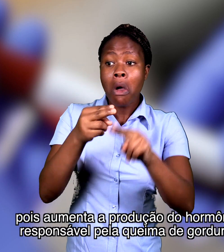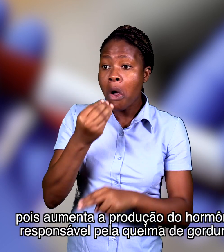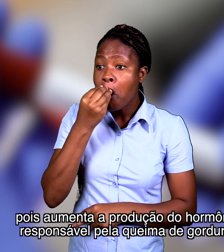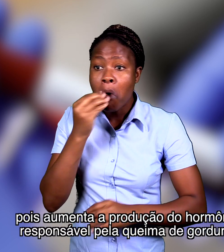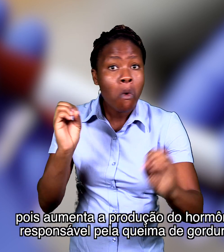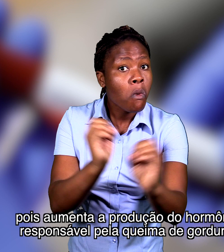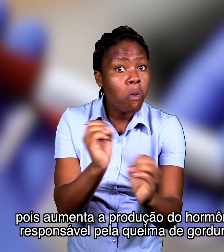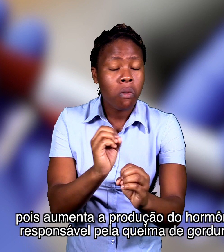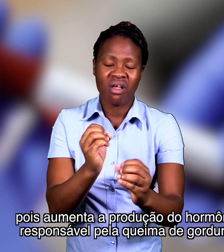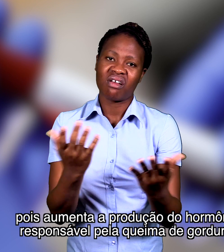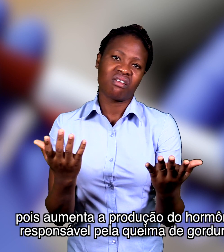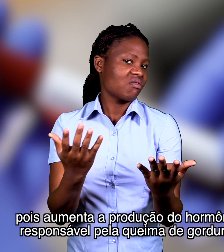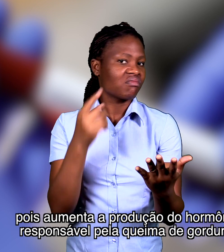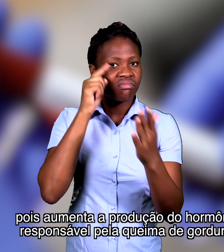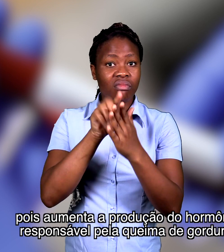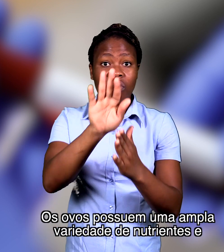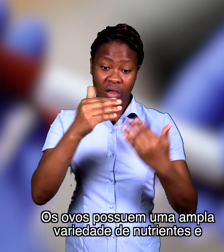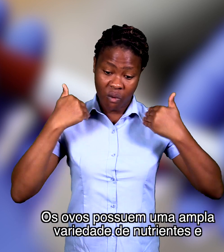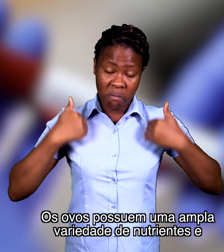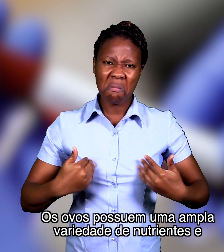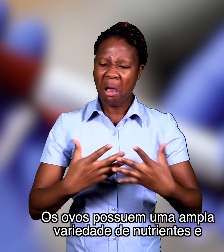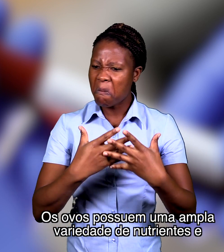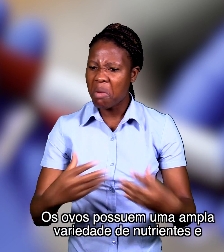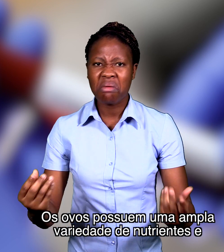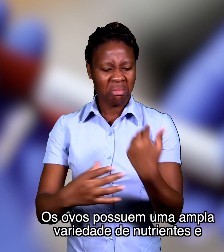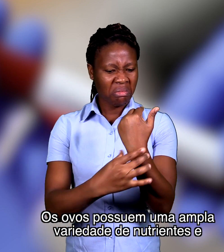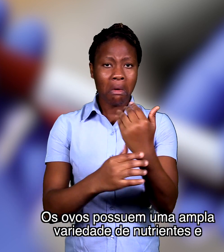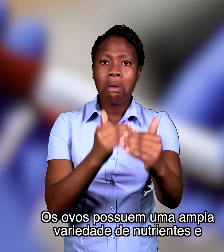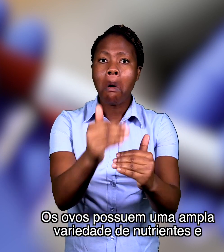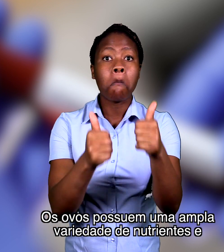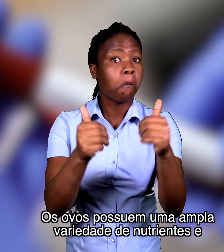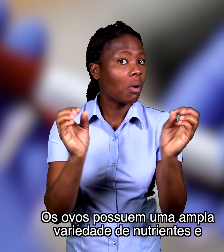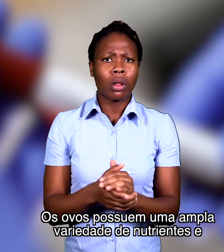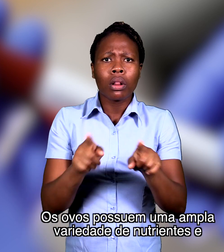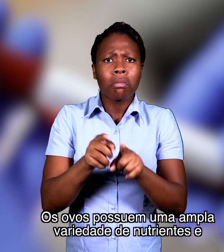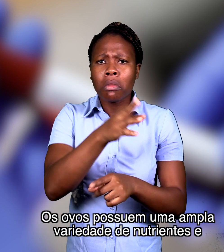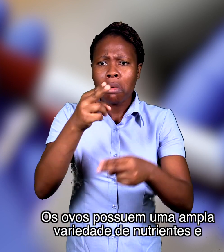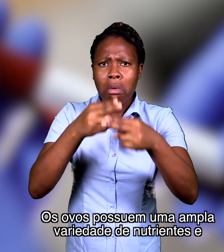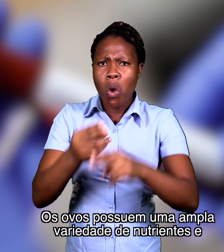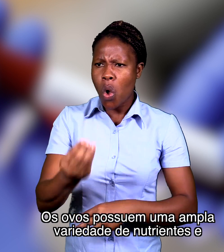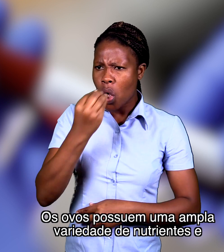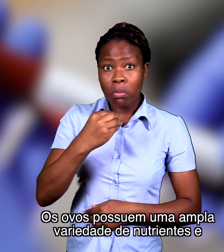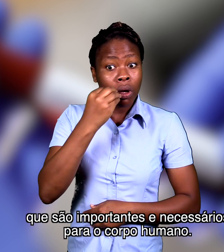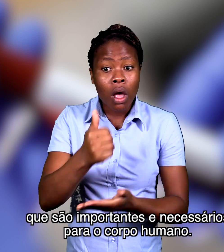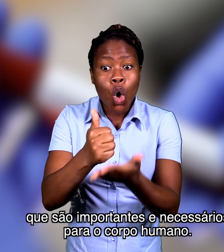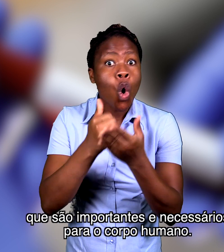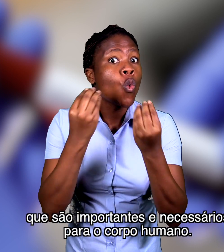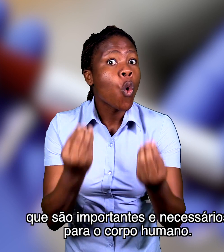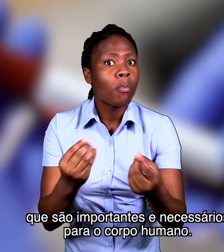responsável pela queima de gordura. Os ovos possuem também uma ampla variedade de nutrientes que são importantes e necessários